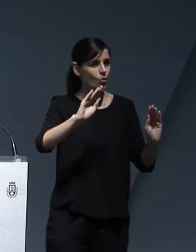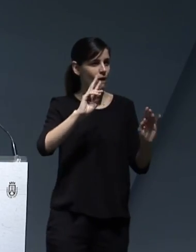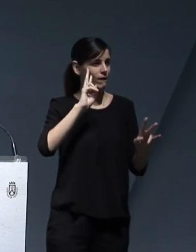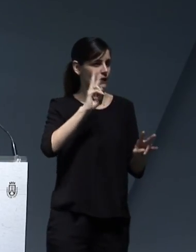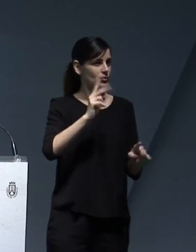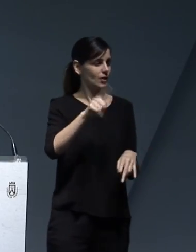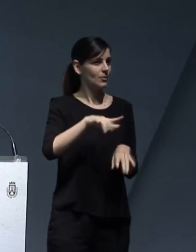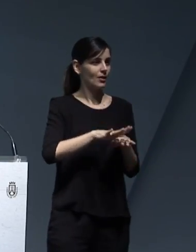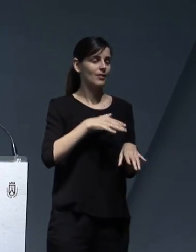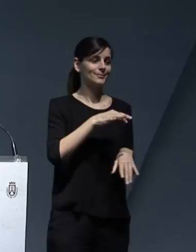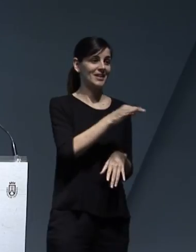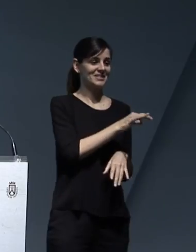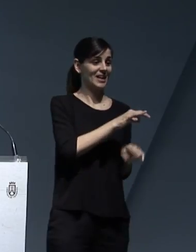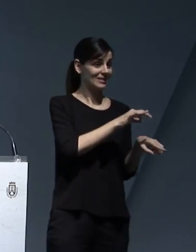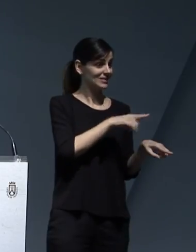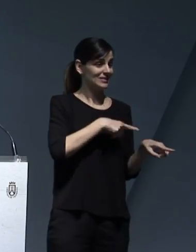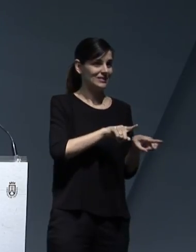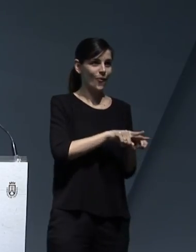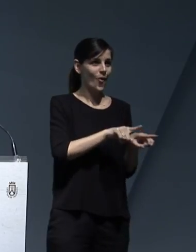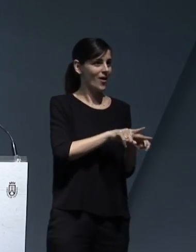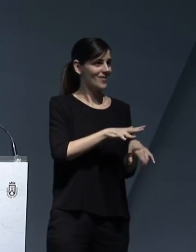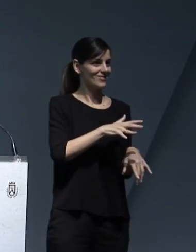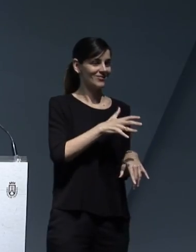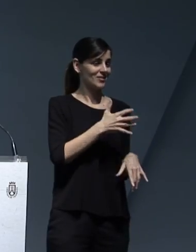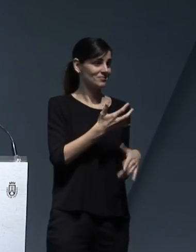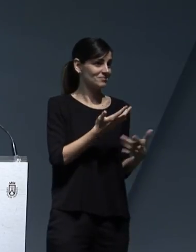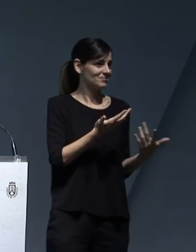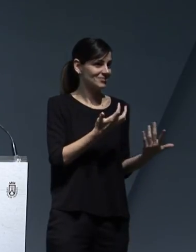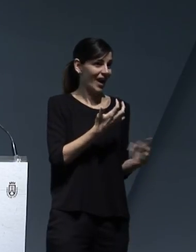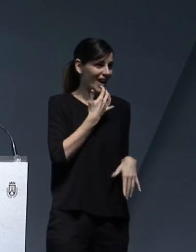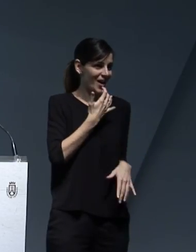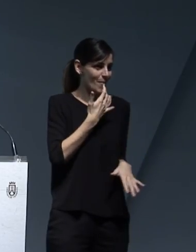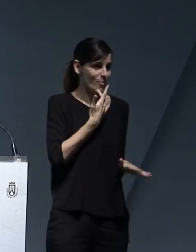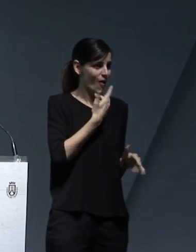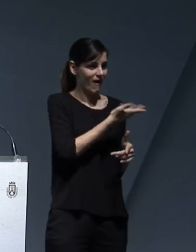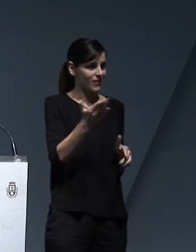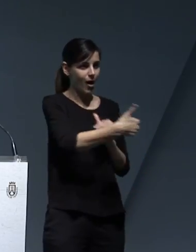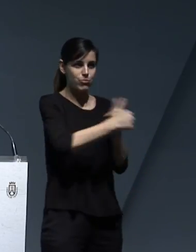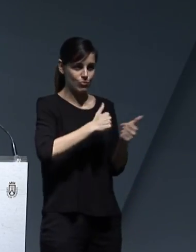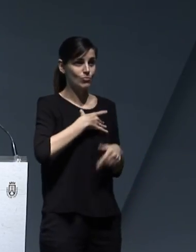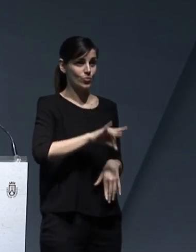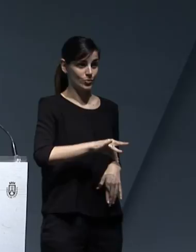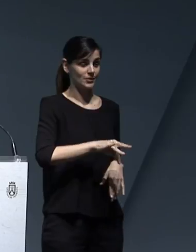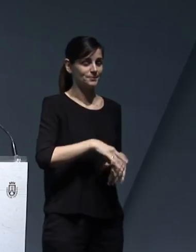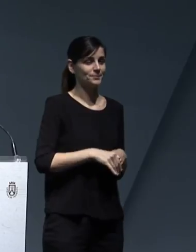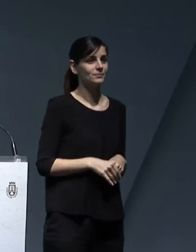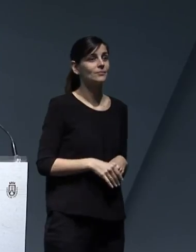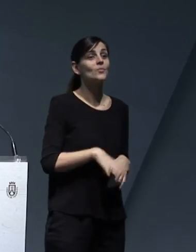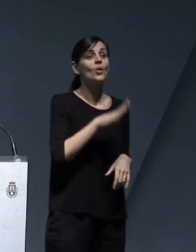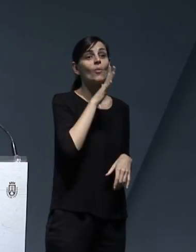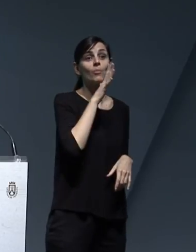que esta isla ha sido, desde luego, bastante pionera a lo largo de los años. Por